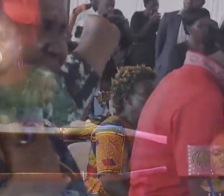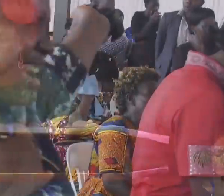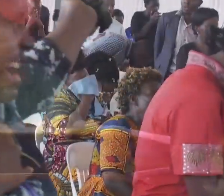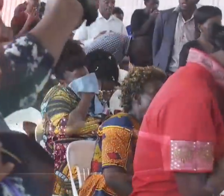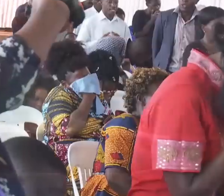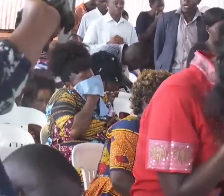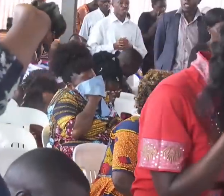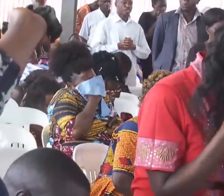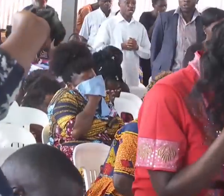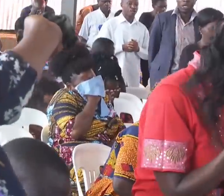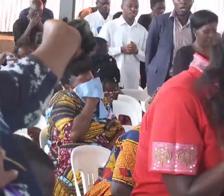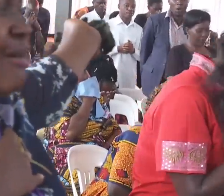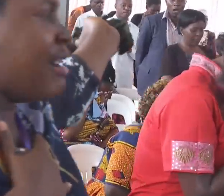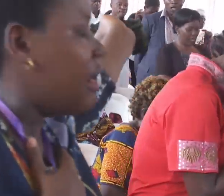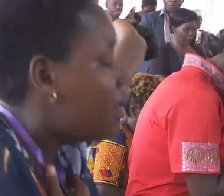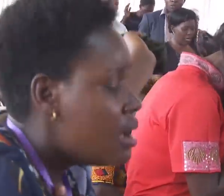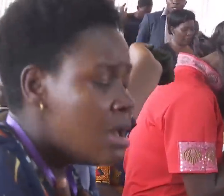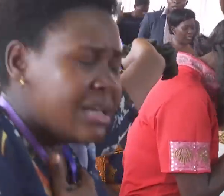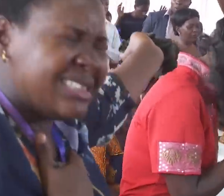Mukama anakuwonya.